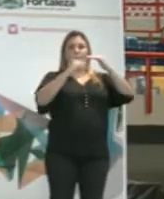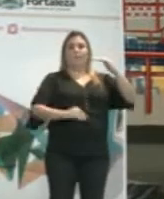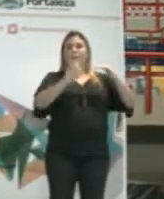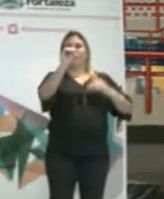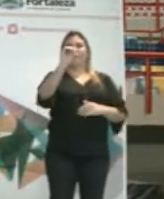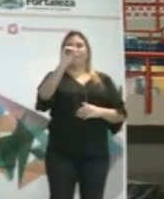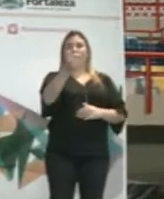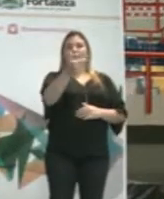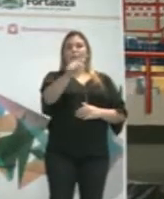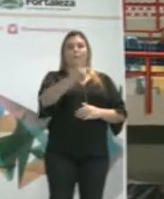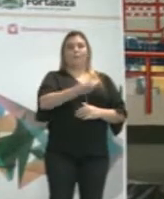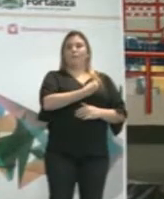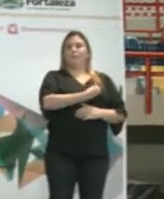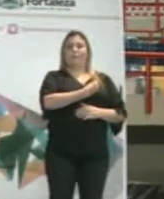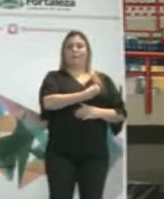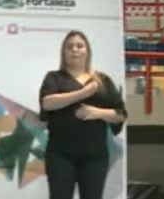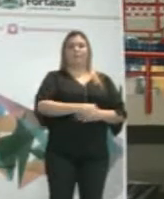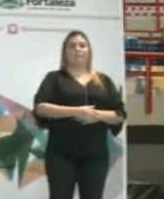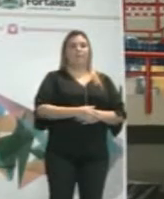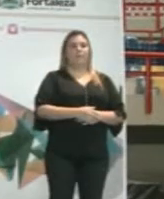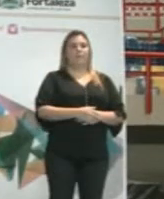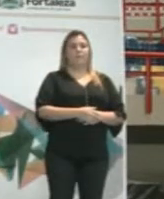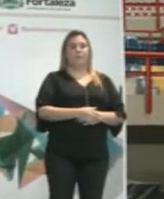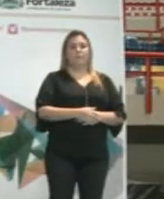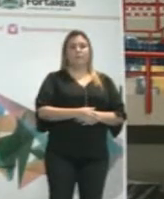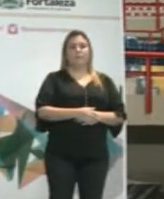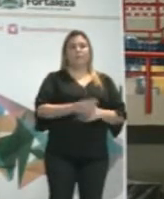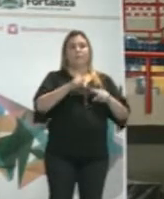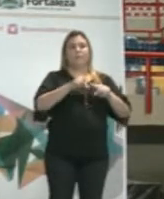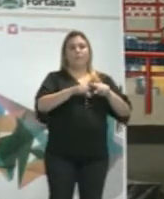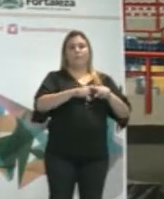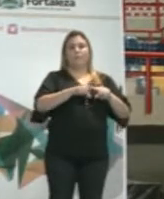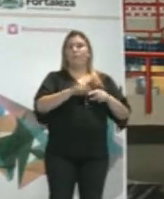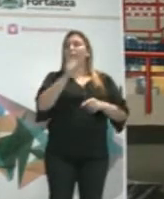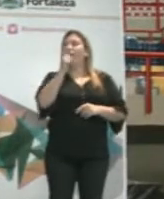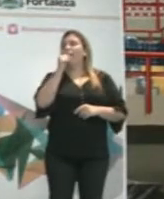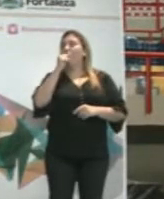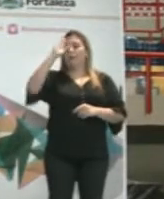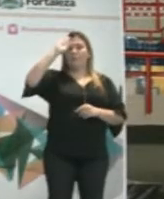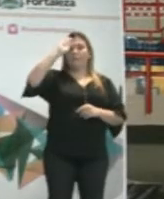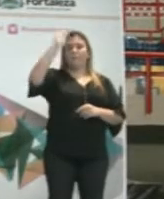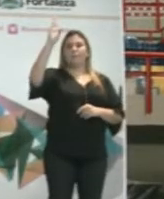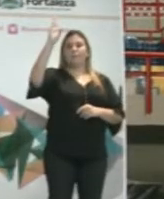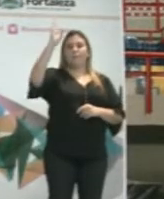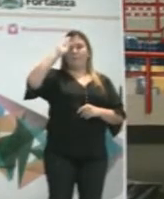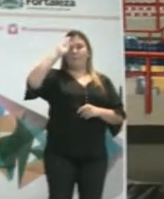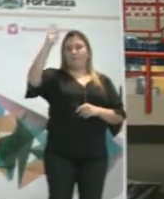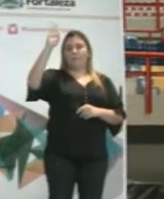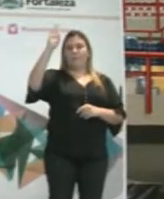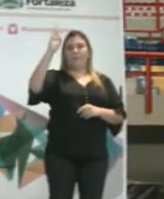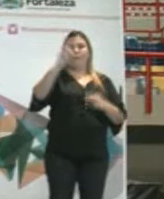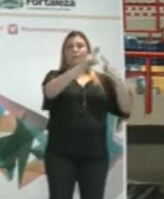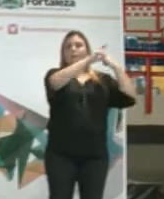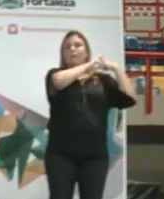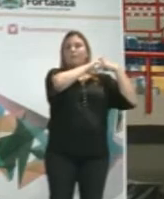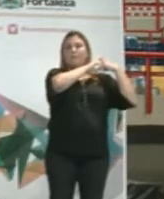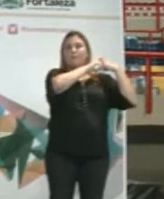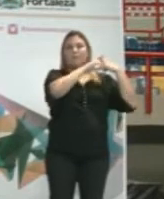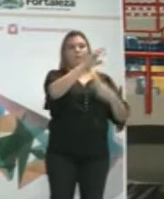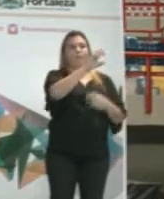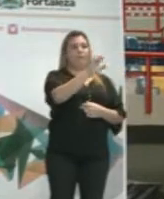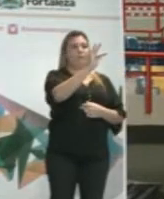vida. Tiago, então é o seguinte: por que a água é a principal substância responsável pelo efeito